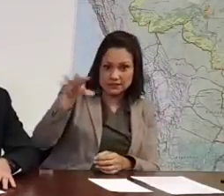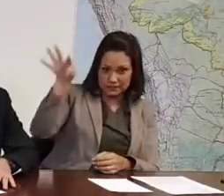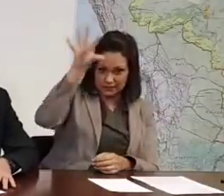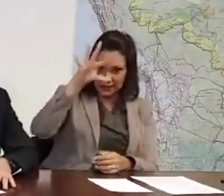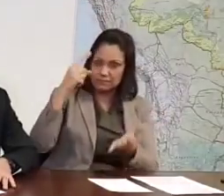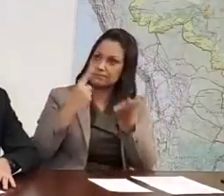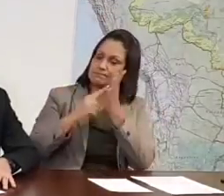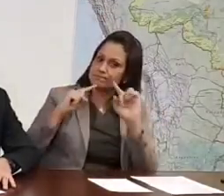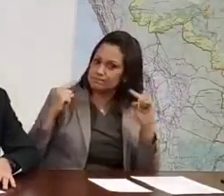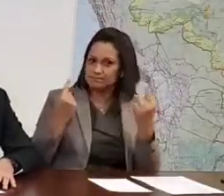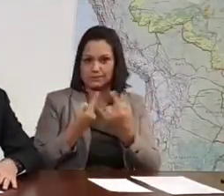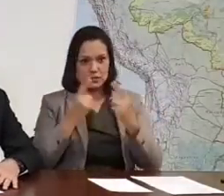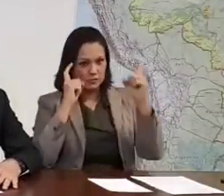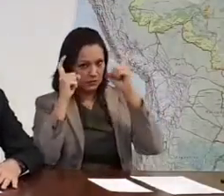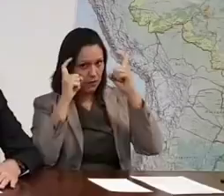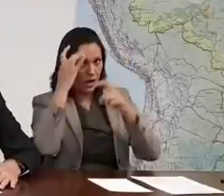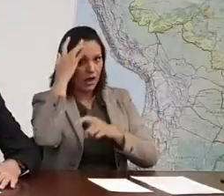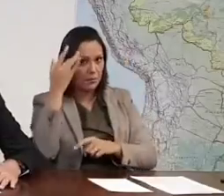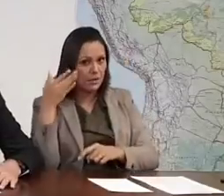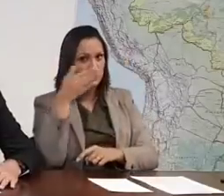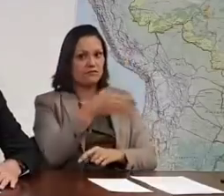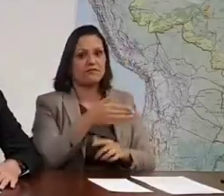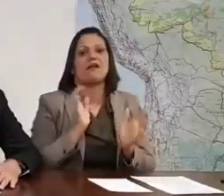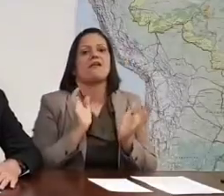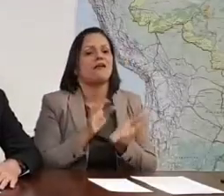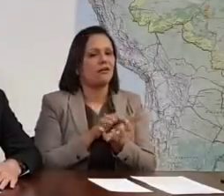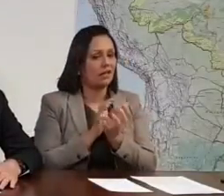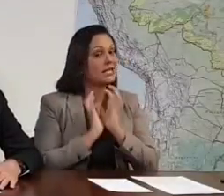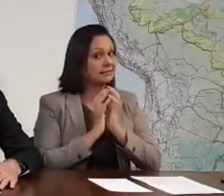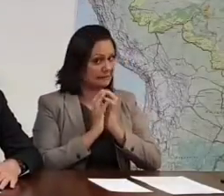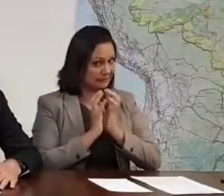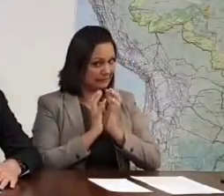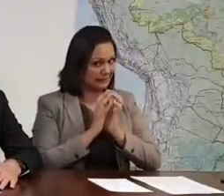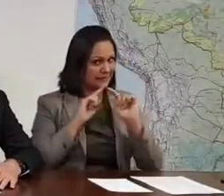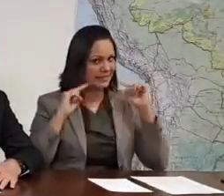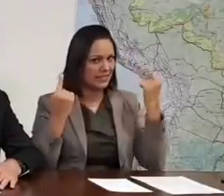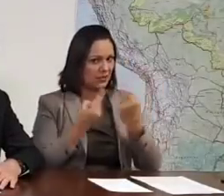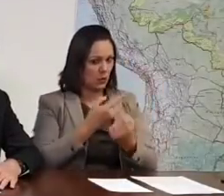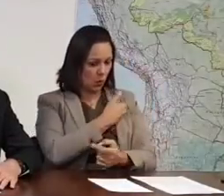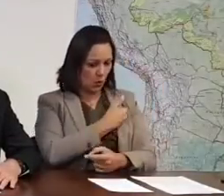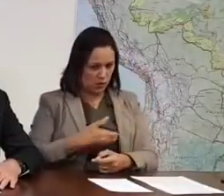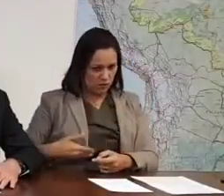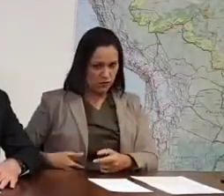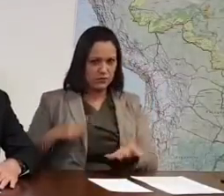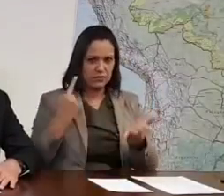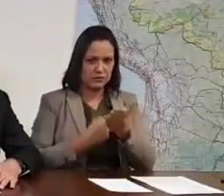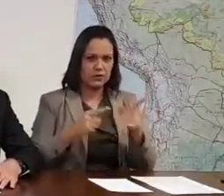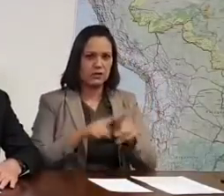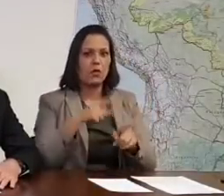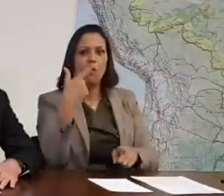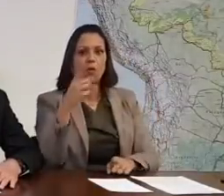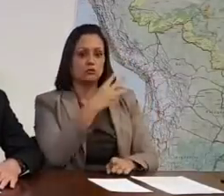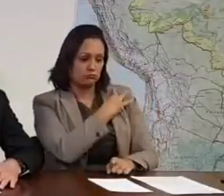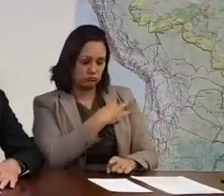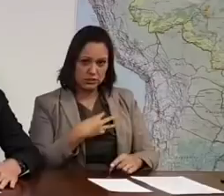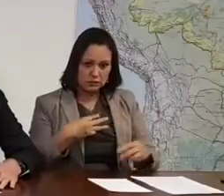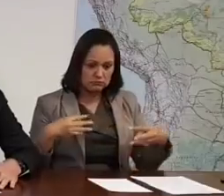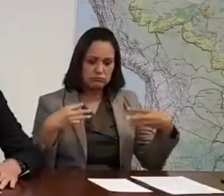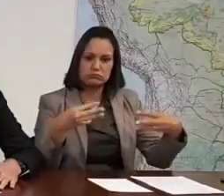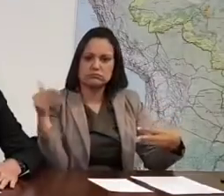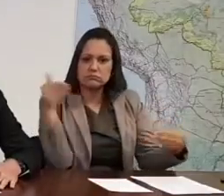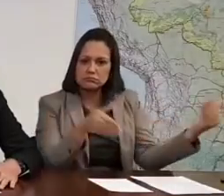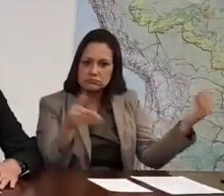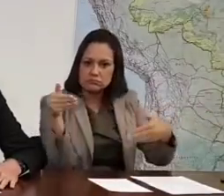estaremos em Recife, na reunião com os governadores, onde vários outros ministros nossos se farão presentes, e